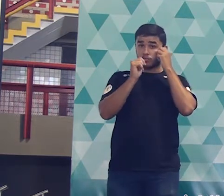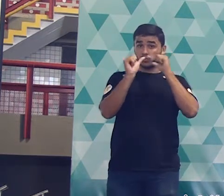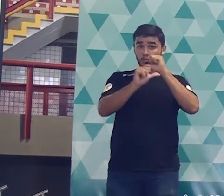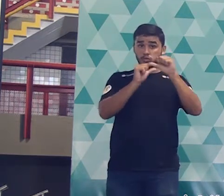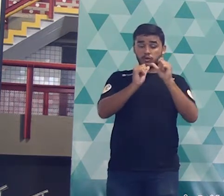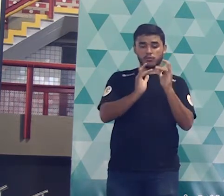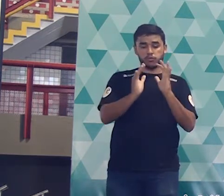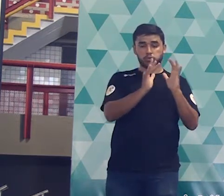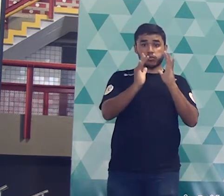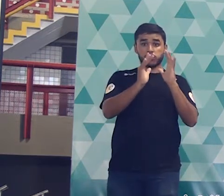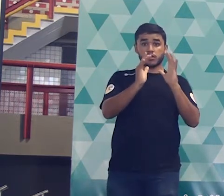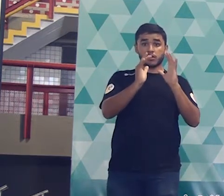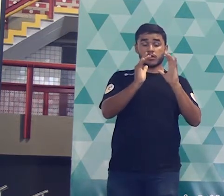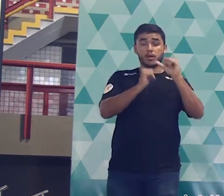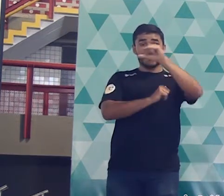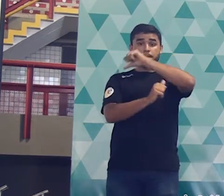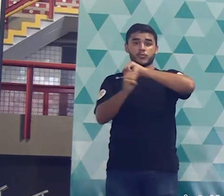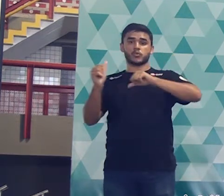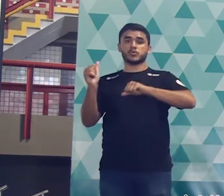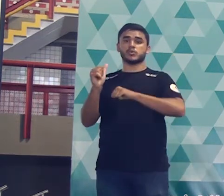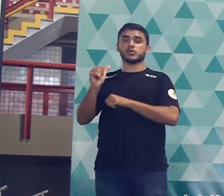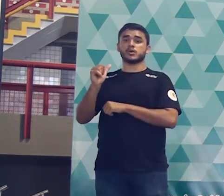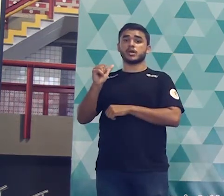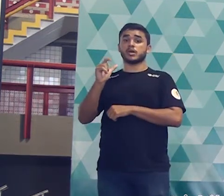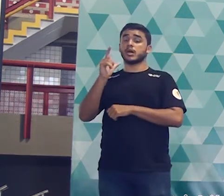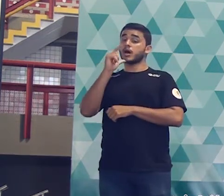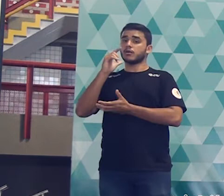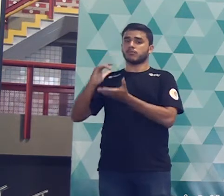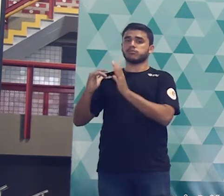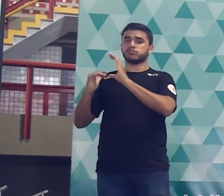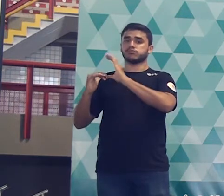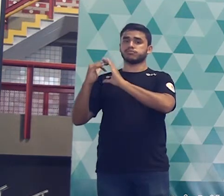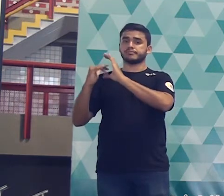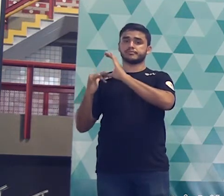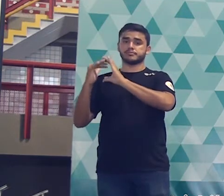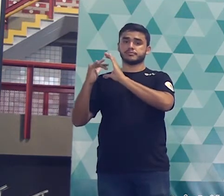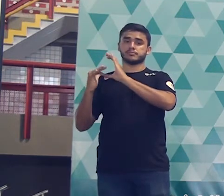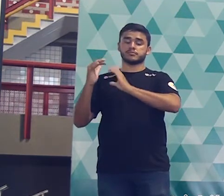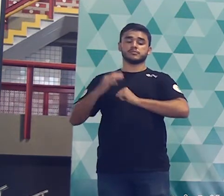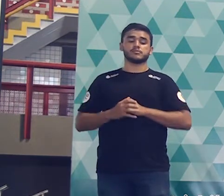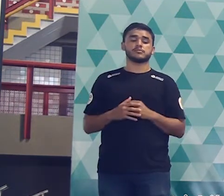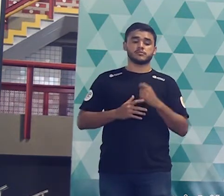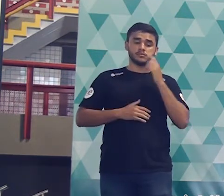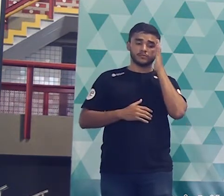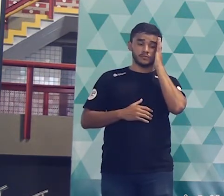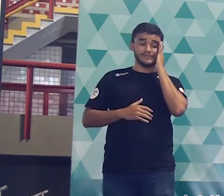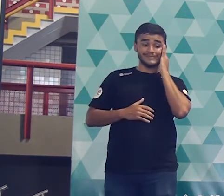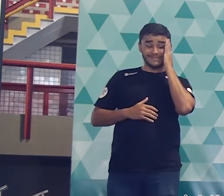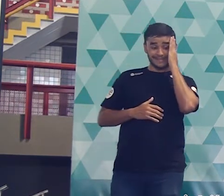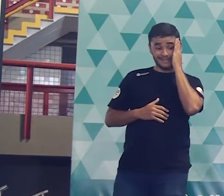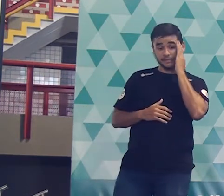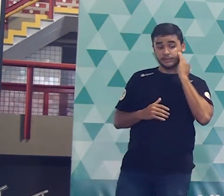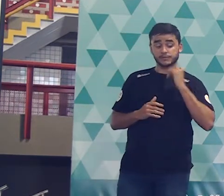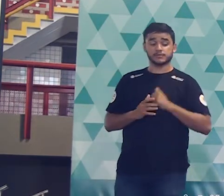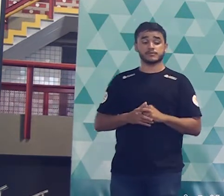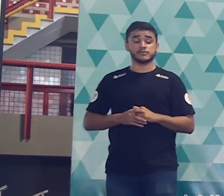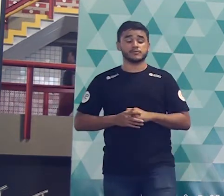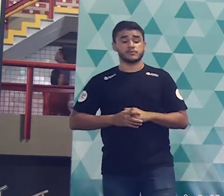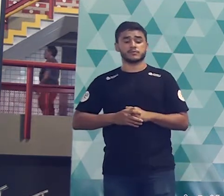novo. Água no estado gasoso para o estado líquido. Passando. Olha para o